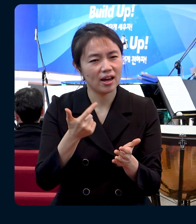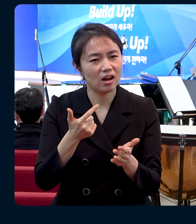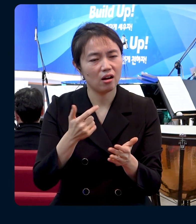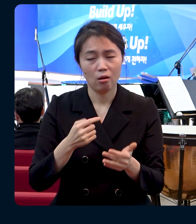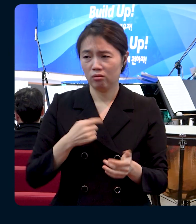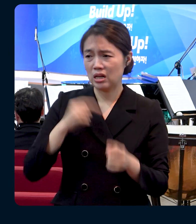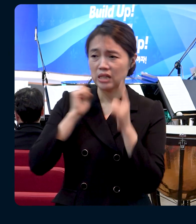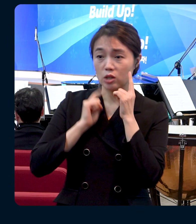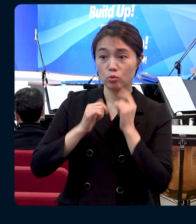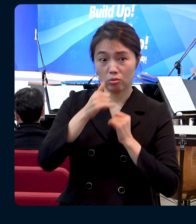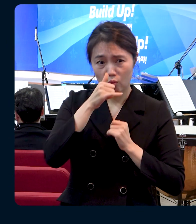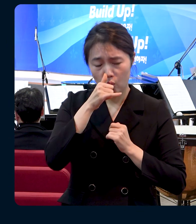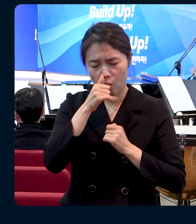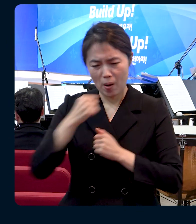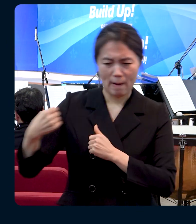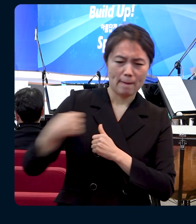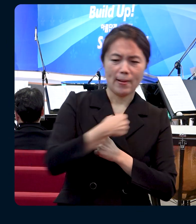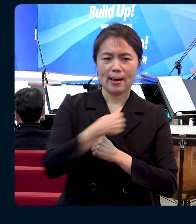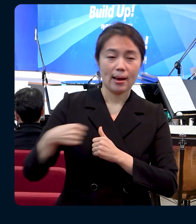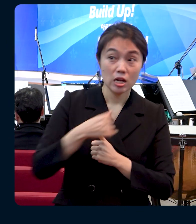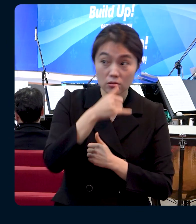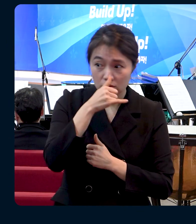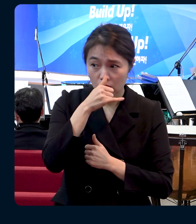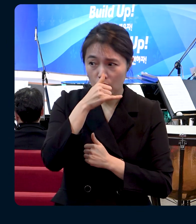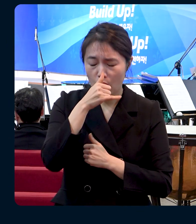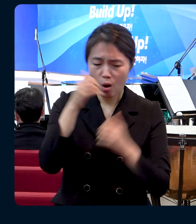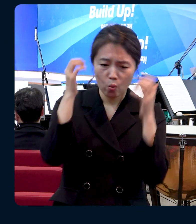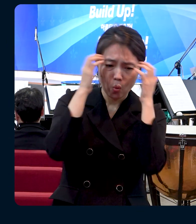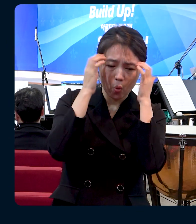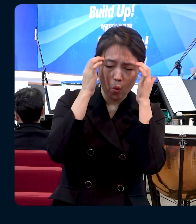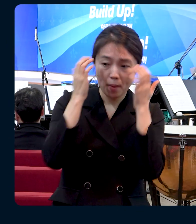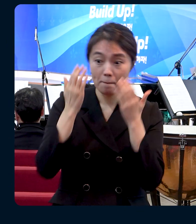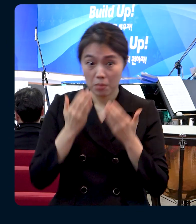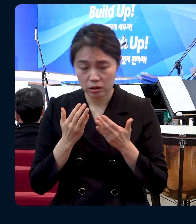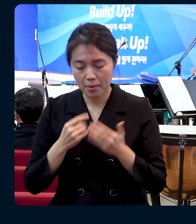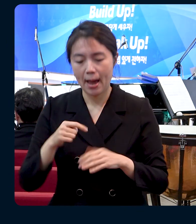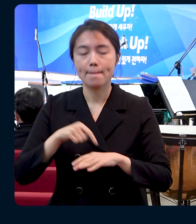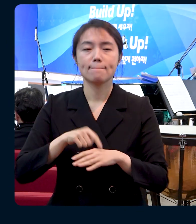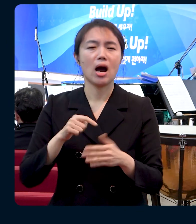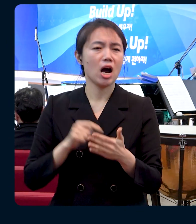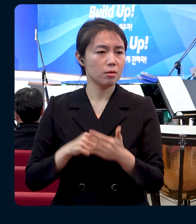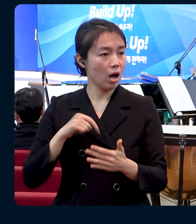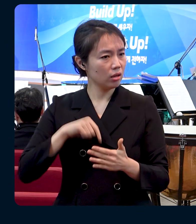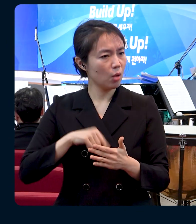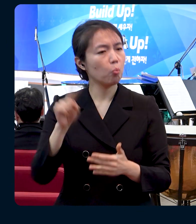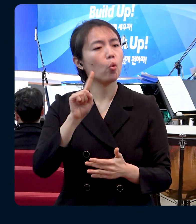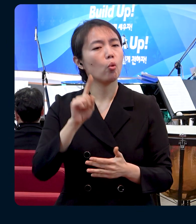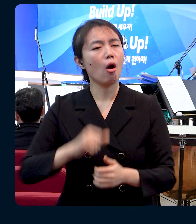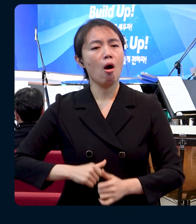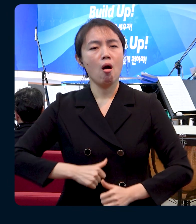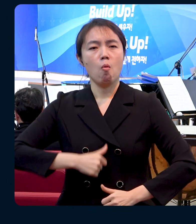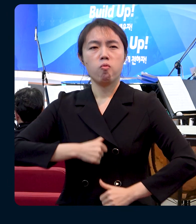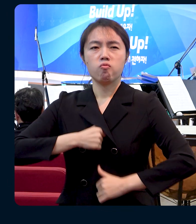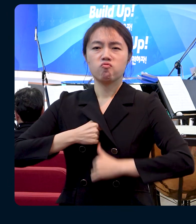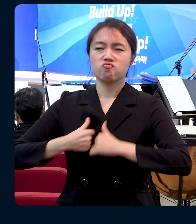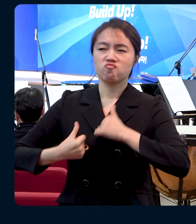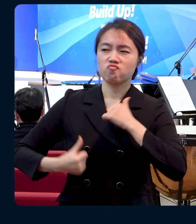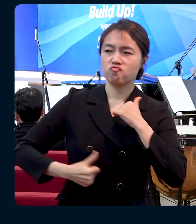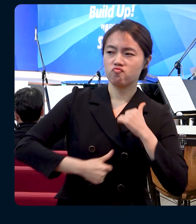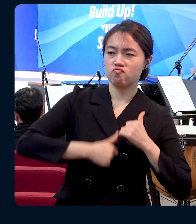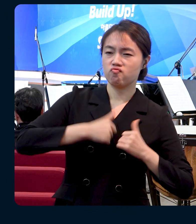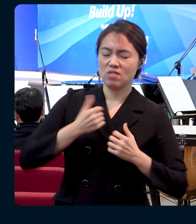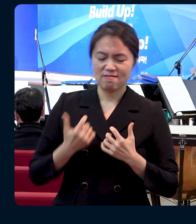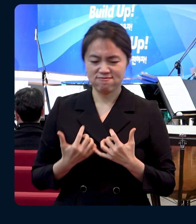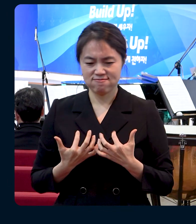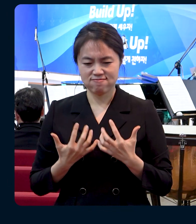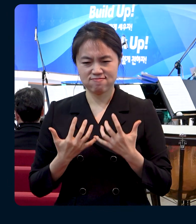여러분, 상처받고 학대받고 고난을 겪게 되면요 이 마음속에 분노와 그리고 상함이 가득하기